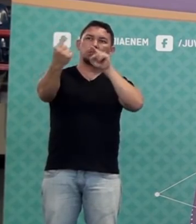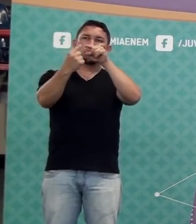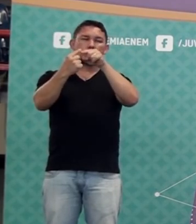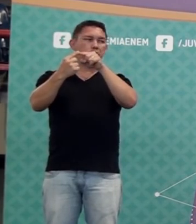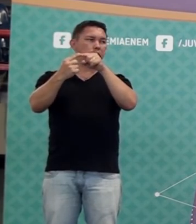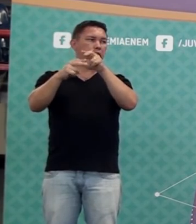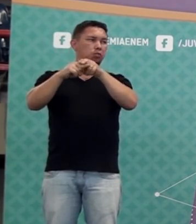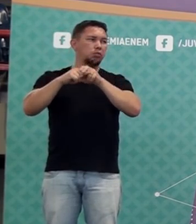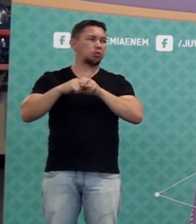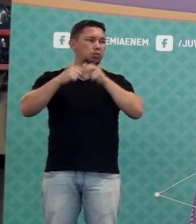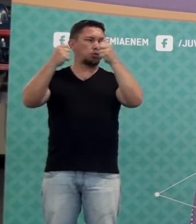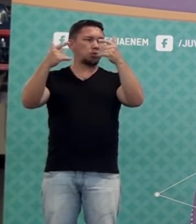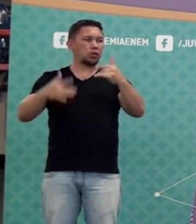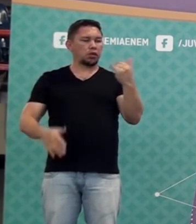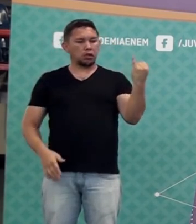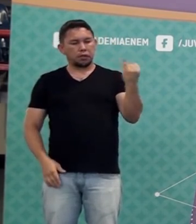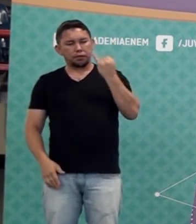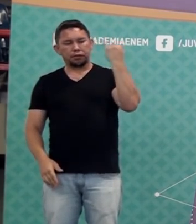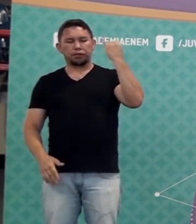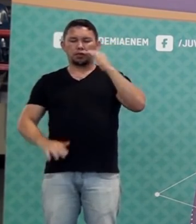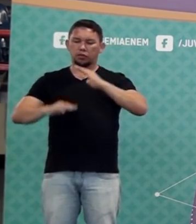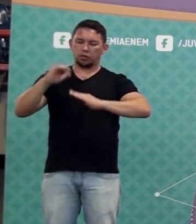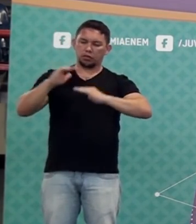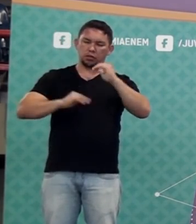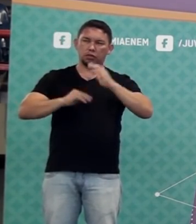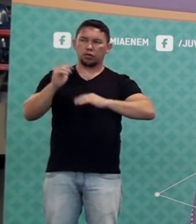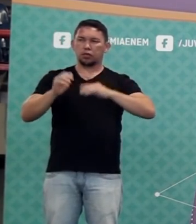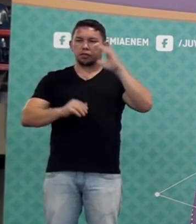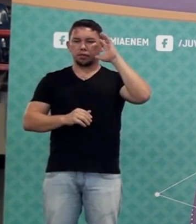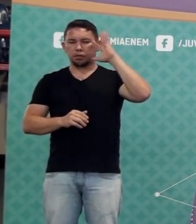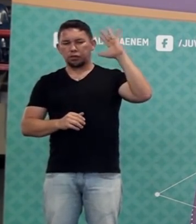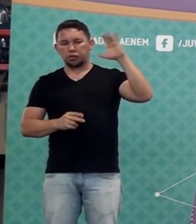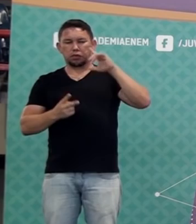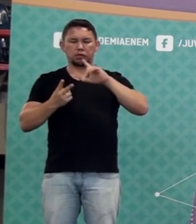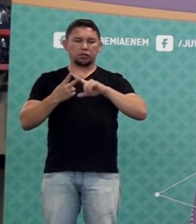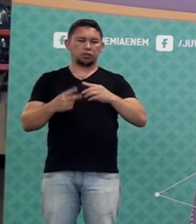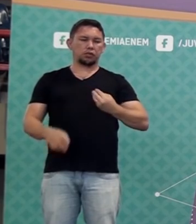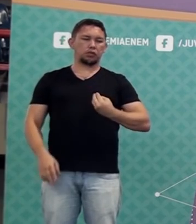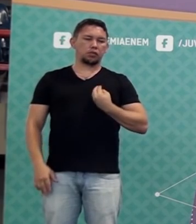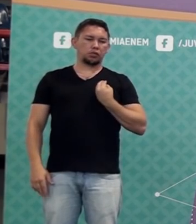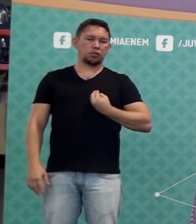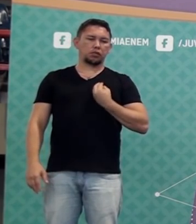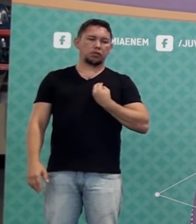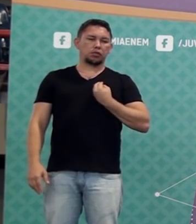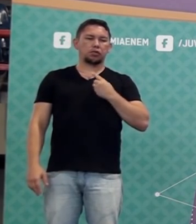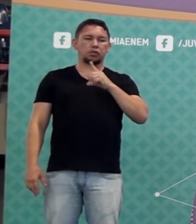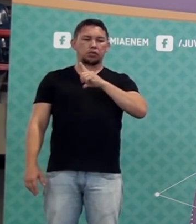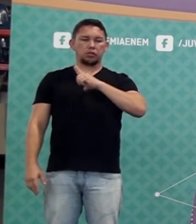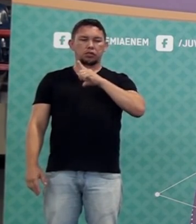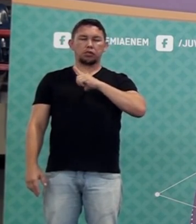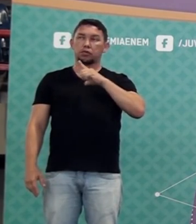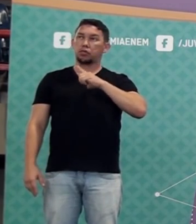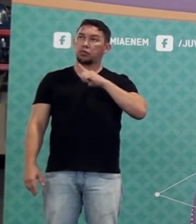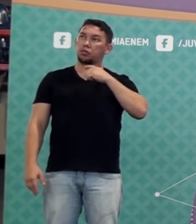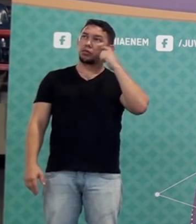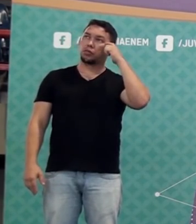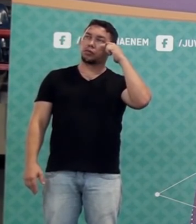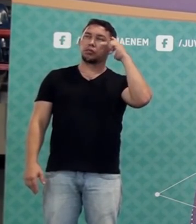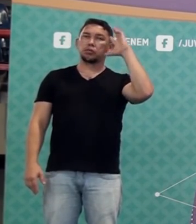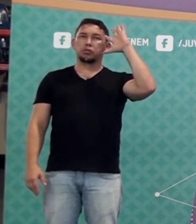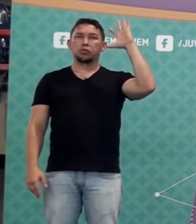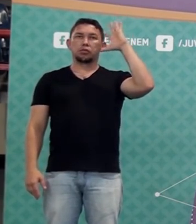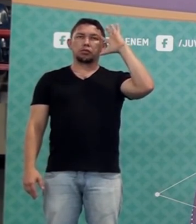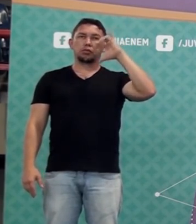é importante a gente alimentar essa capacidade de sonhar, de ter os olhos nas estrelas